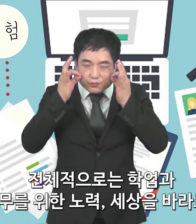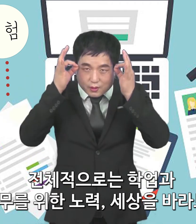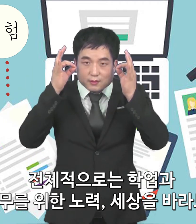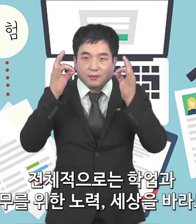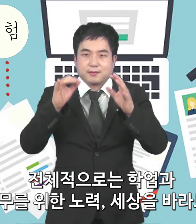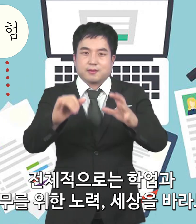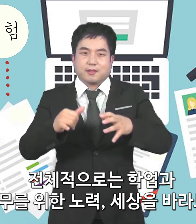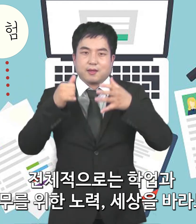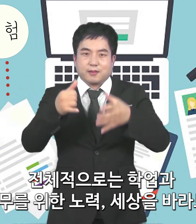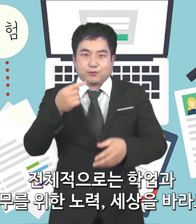세상을 바라보는 시선,